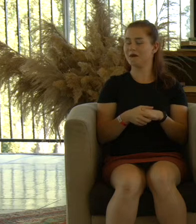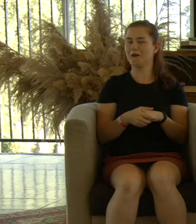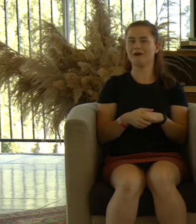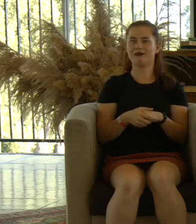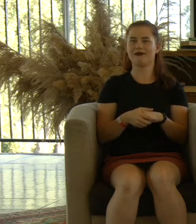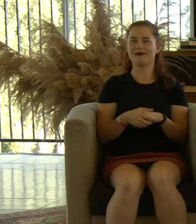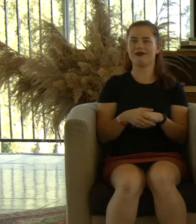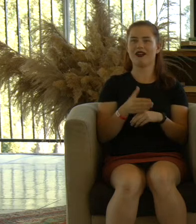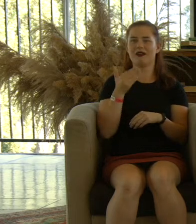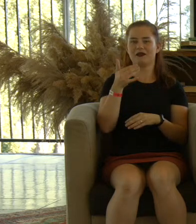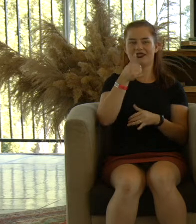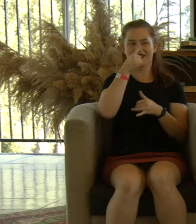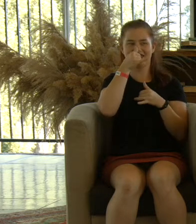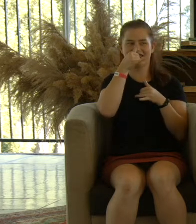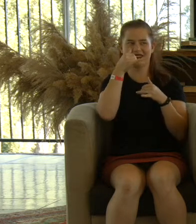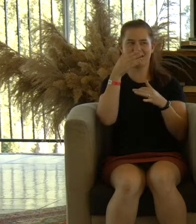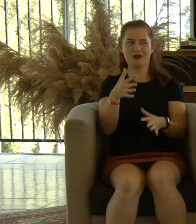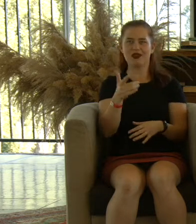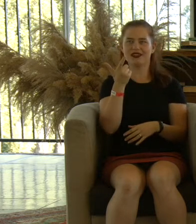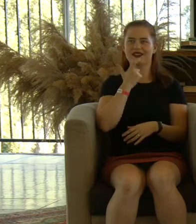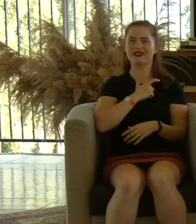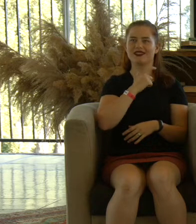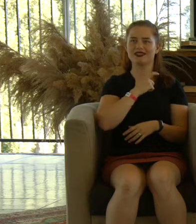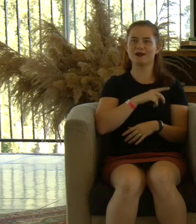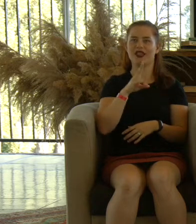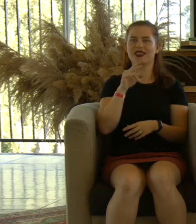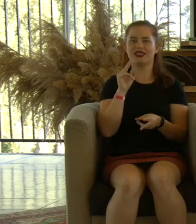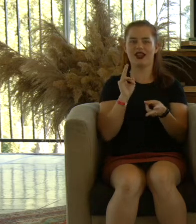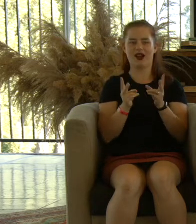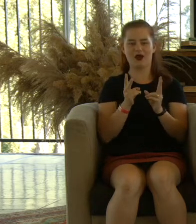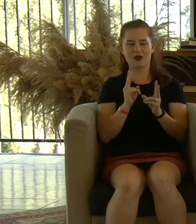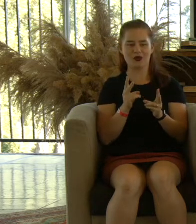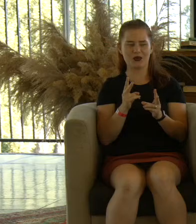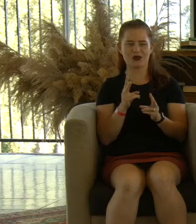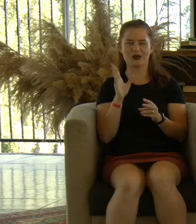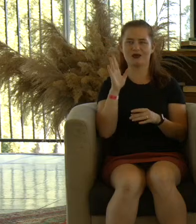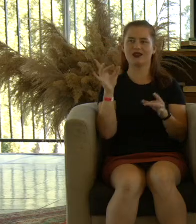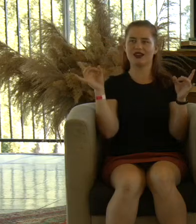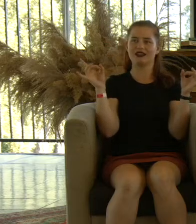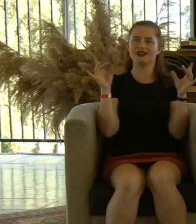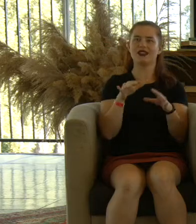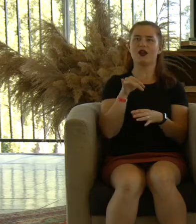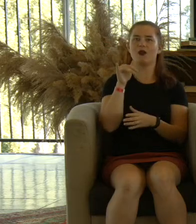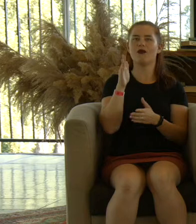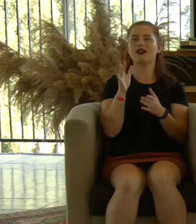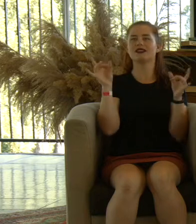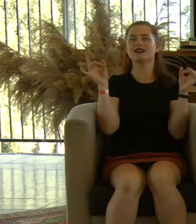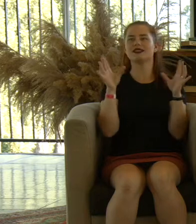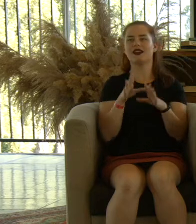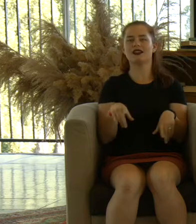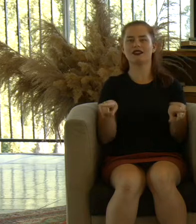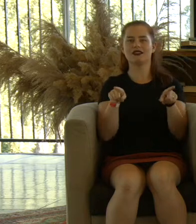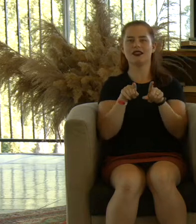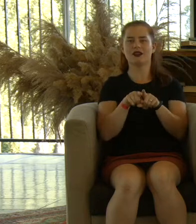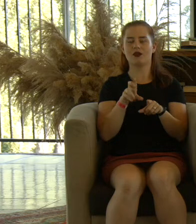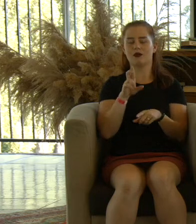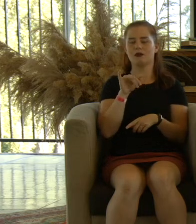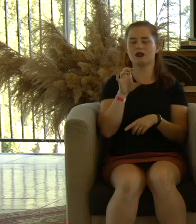Вы не можете у себя на кухне, или даже давайте так, в ресторане, вот у вас ресторан маленькое, там не знаю какое,